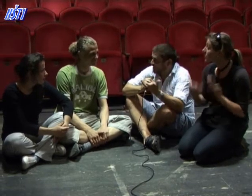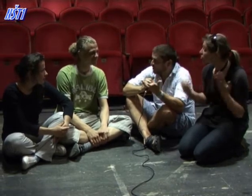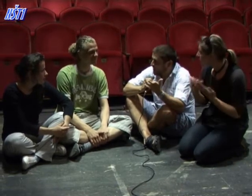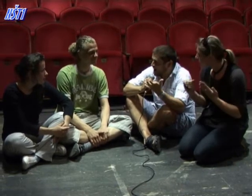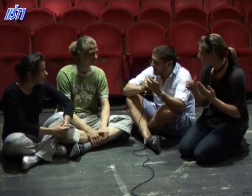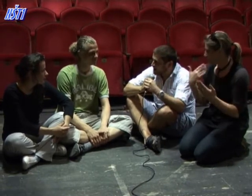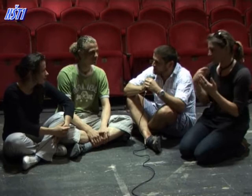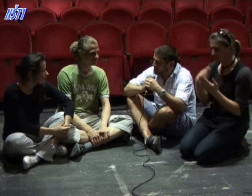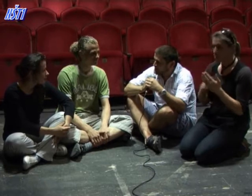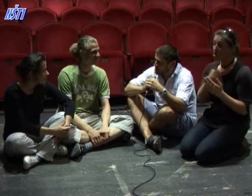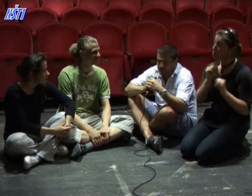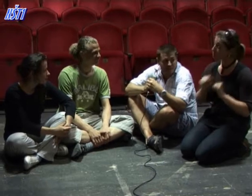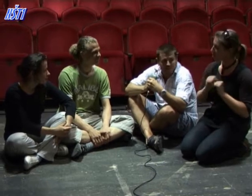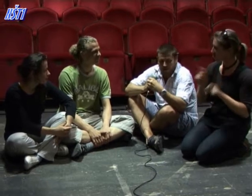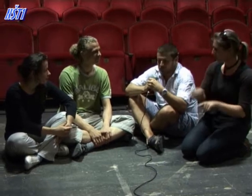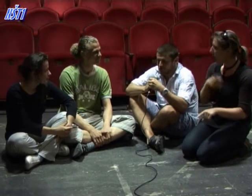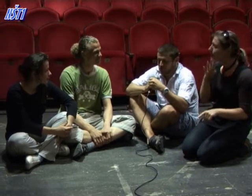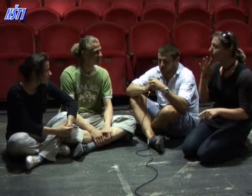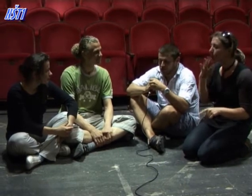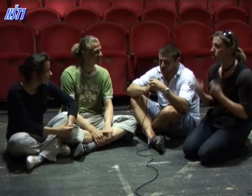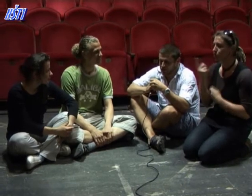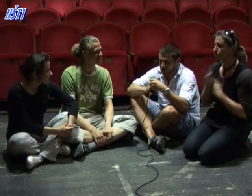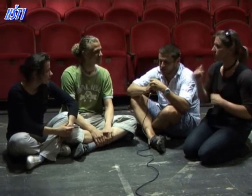Práce to byla dlouhá, ale strašně zajímavá, no,